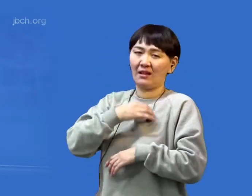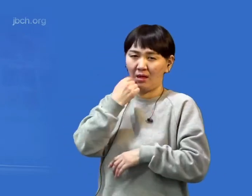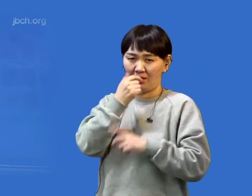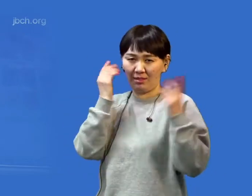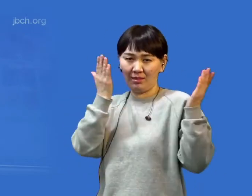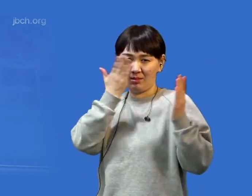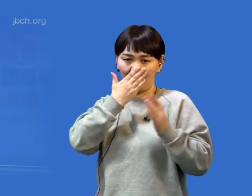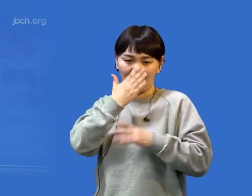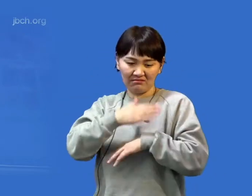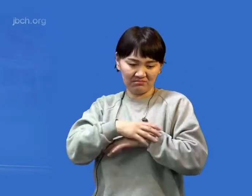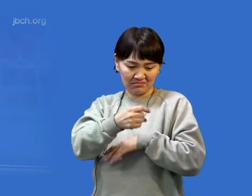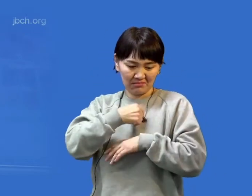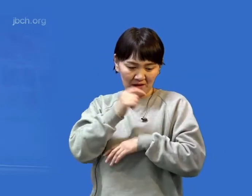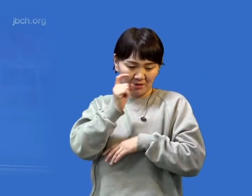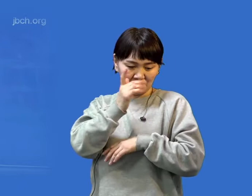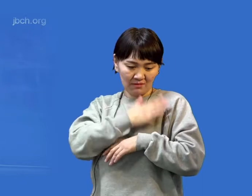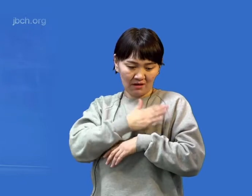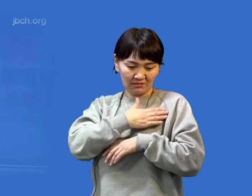хизээ хайрлсан намайг.